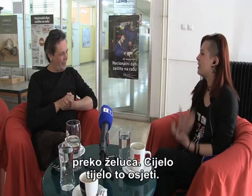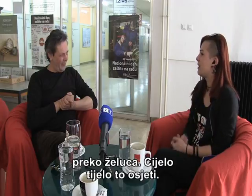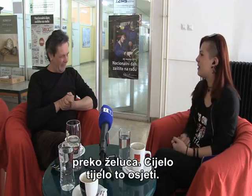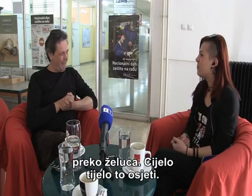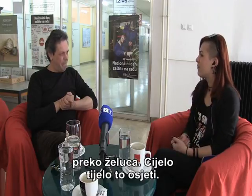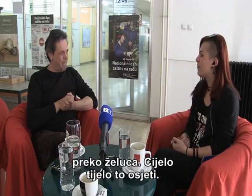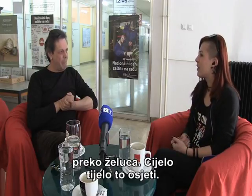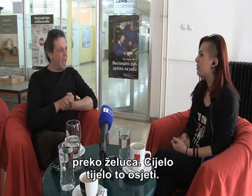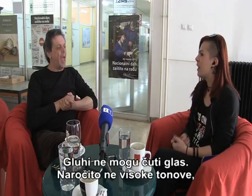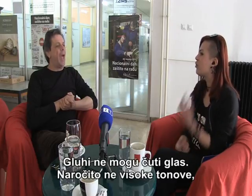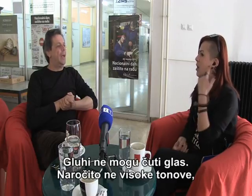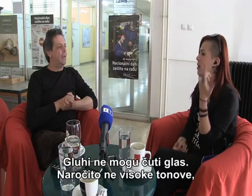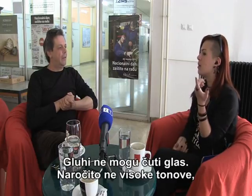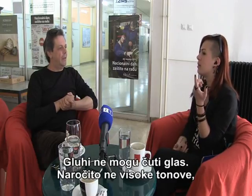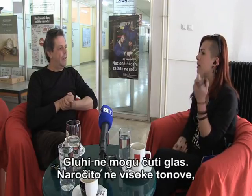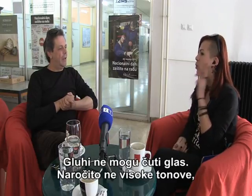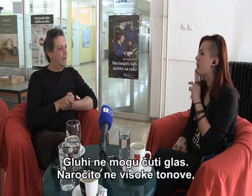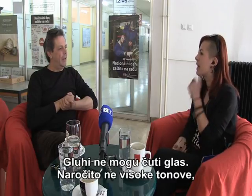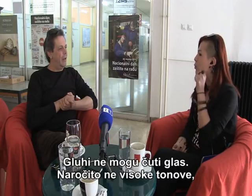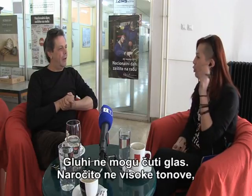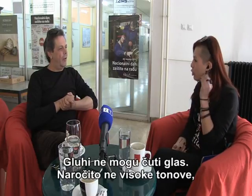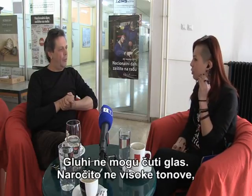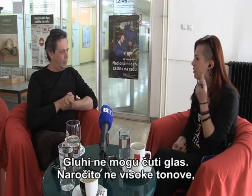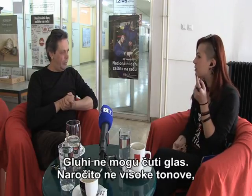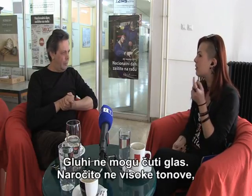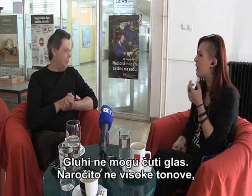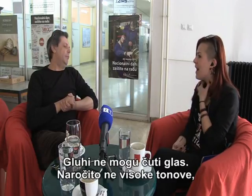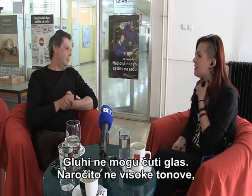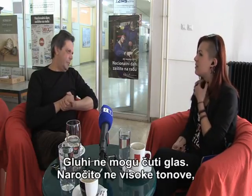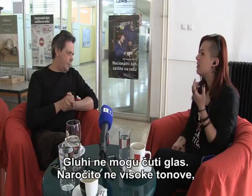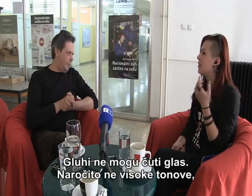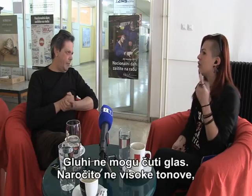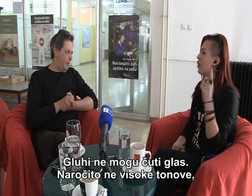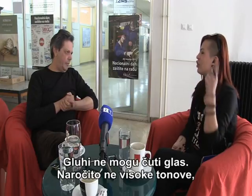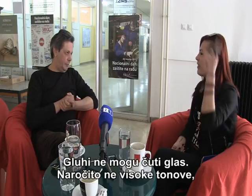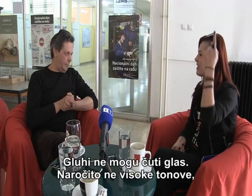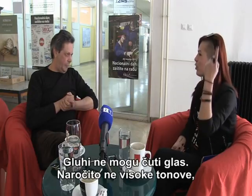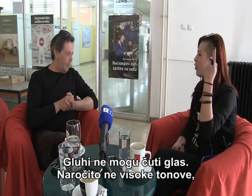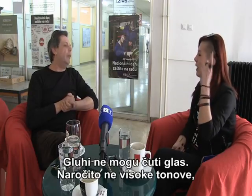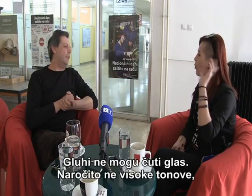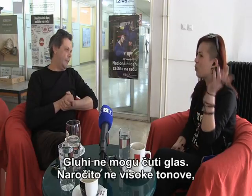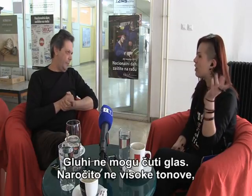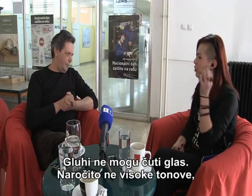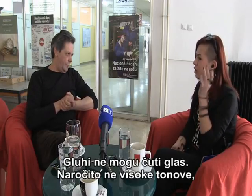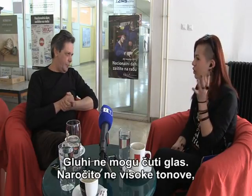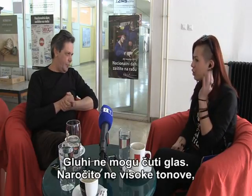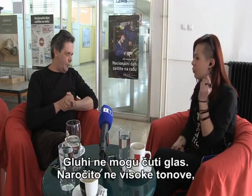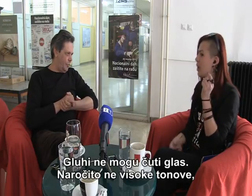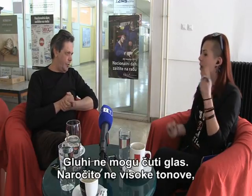osjeti. Znači, gluhi ne mogu čuti glas, neće taj visoko, ne mogu, oni to neće čuti, ali ono